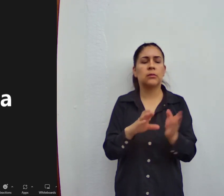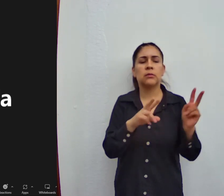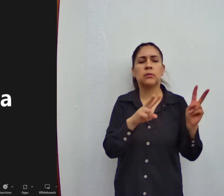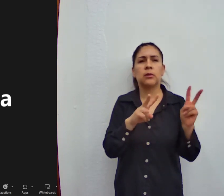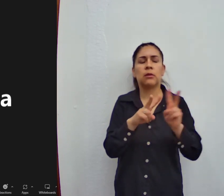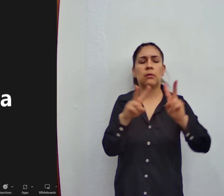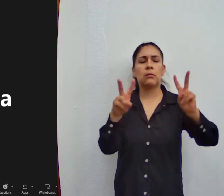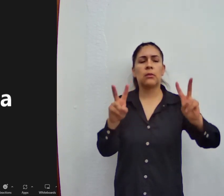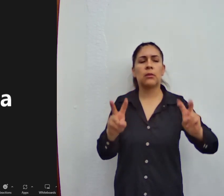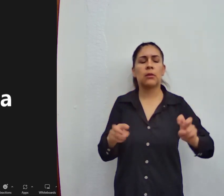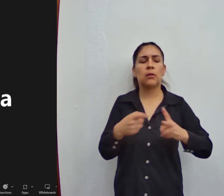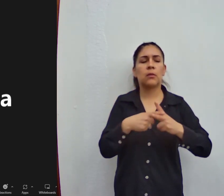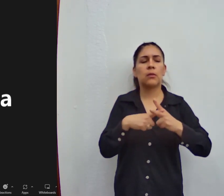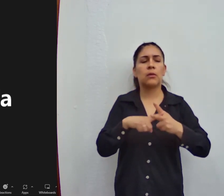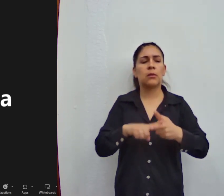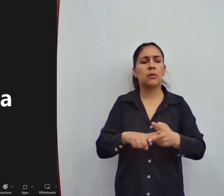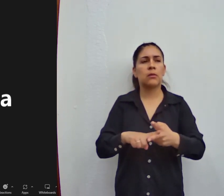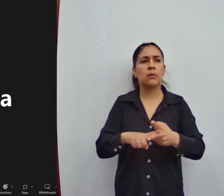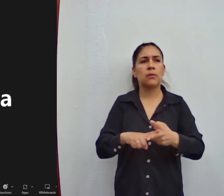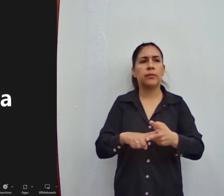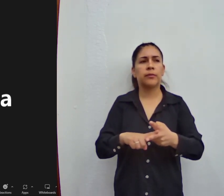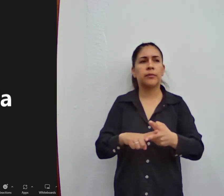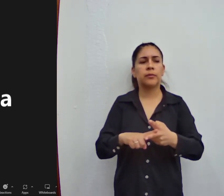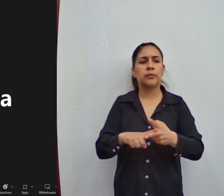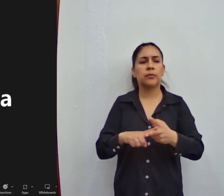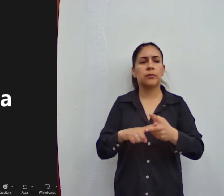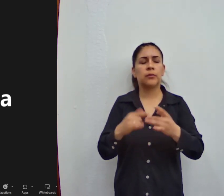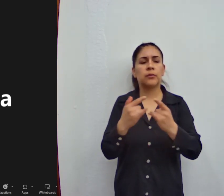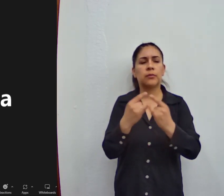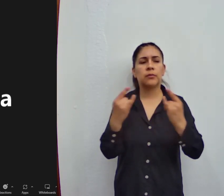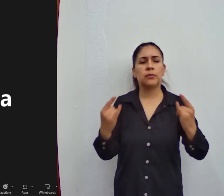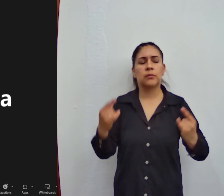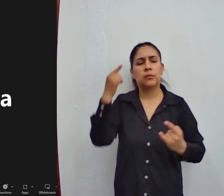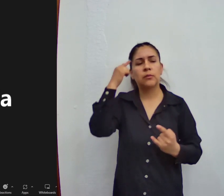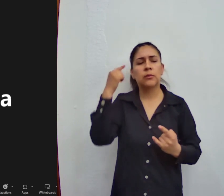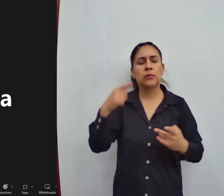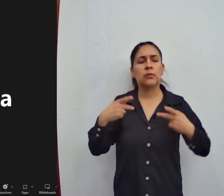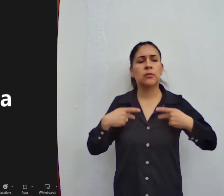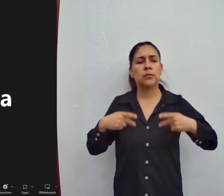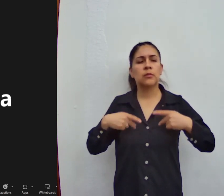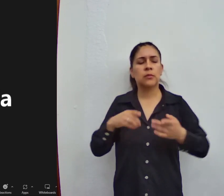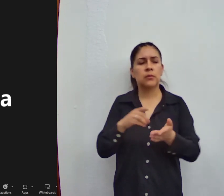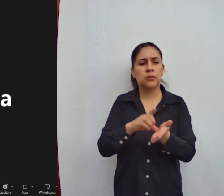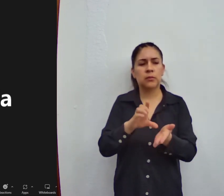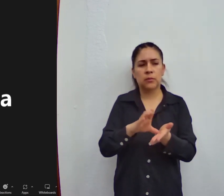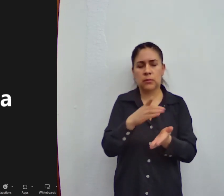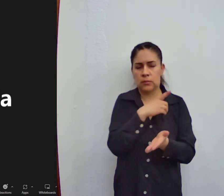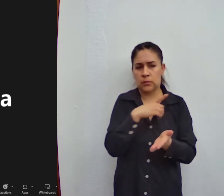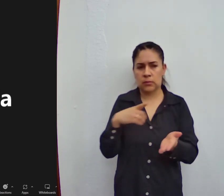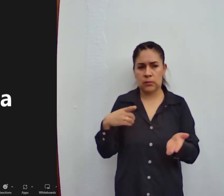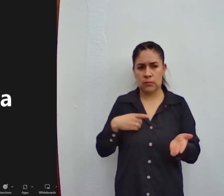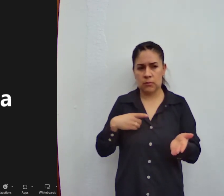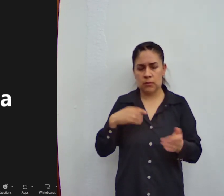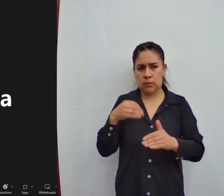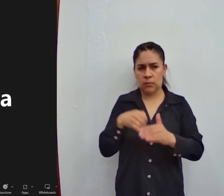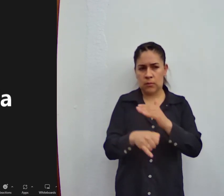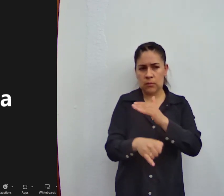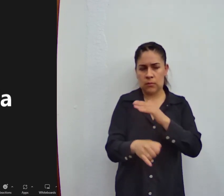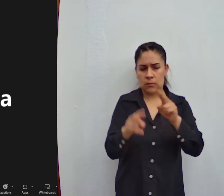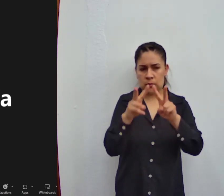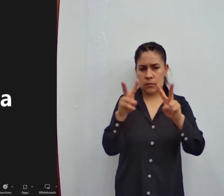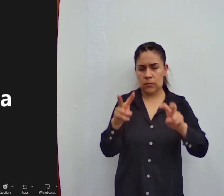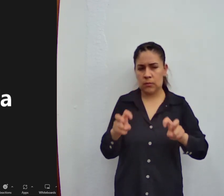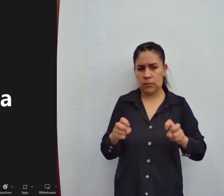rehabilitación, capacitación y vinculación laboral. Y finalmente les quiero comentar que el objetivo de este modelo es